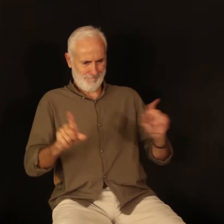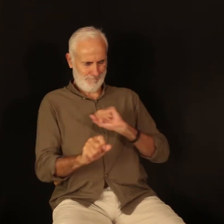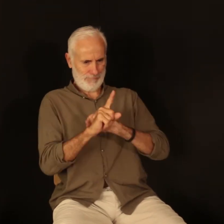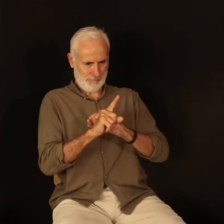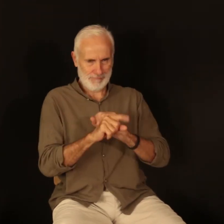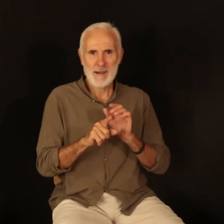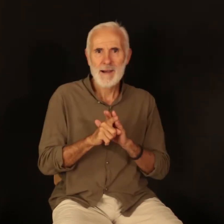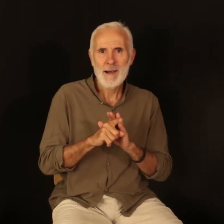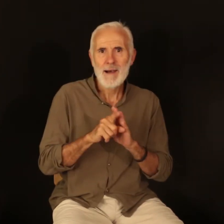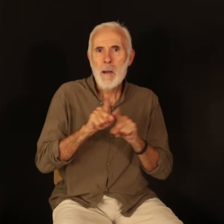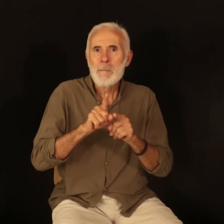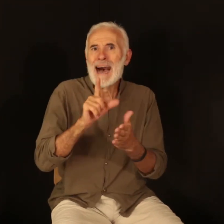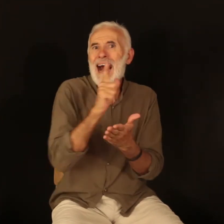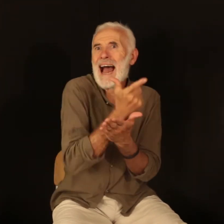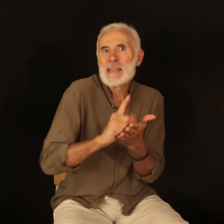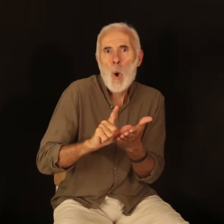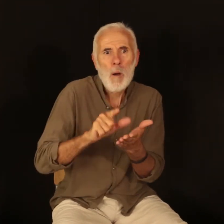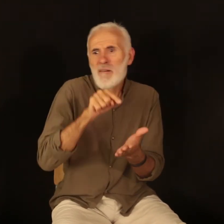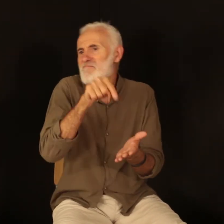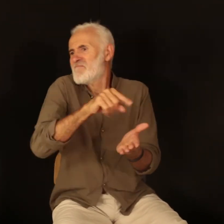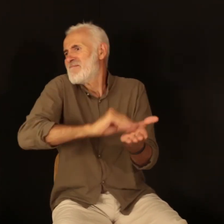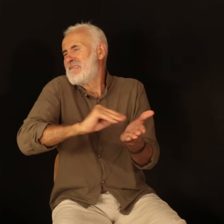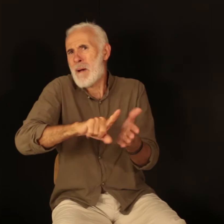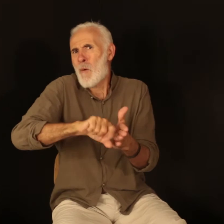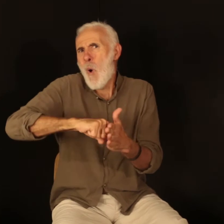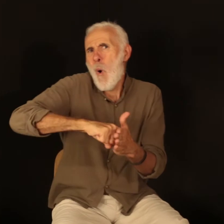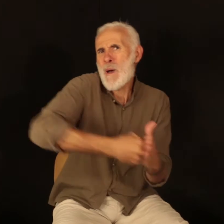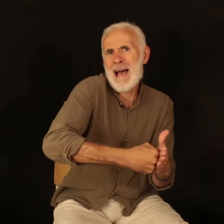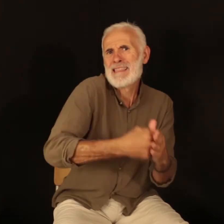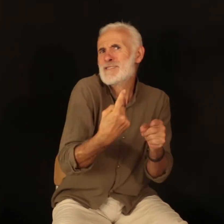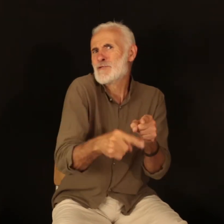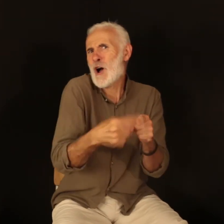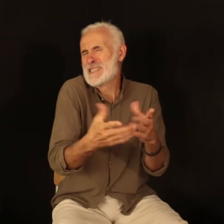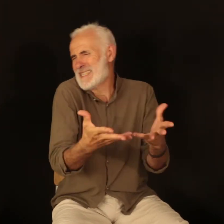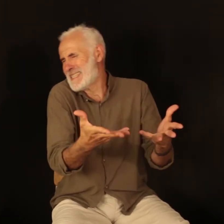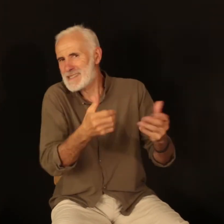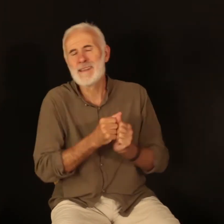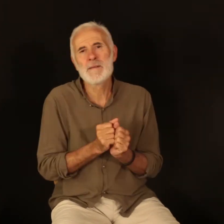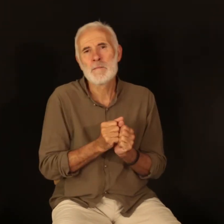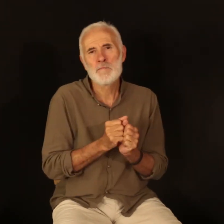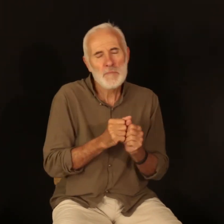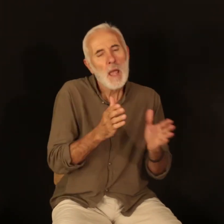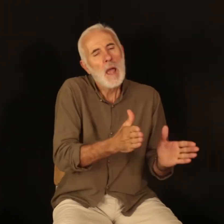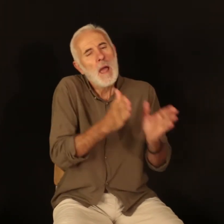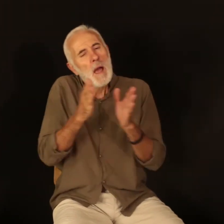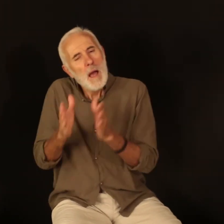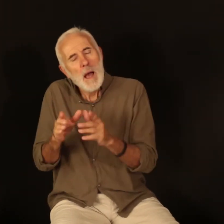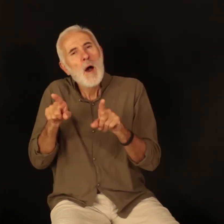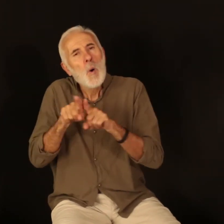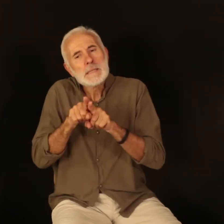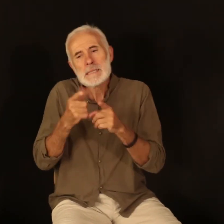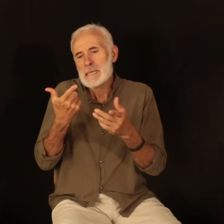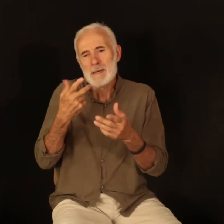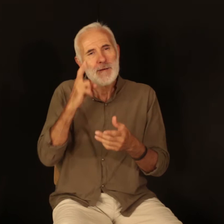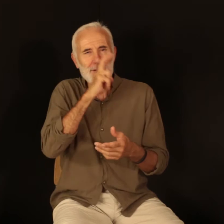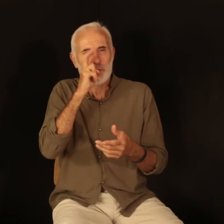en poésie, ça c'est quelque chose de primordial. Comme on cherche à démocratiser l'artisanat à travers cette pratique